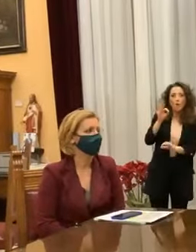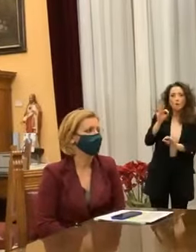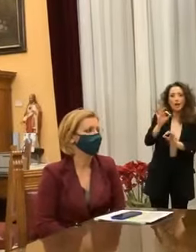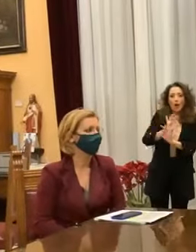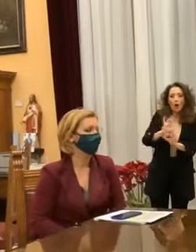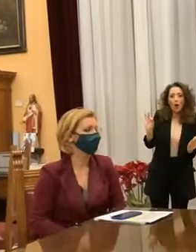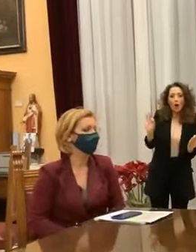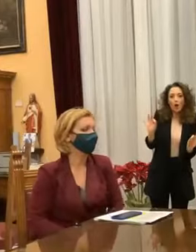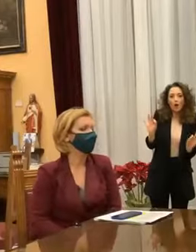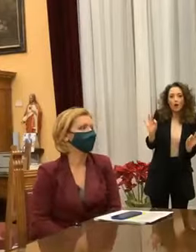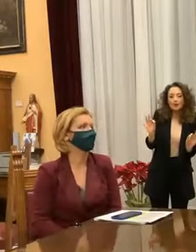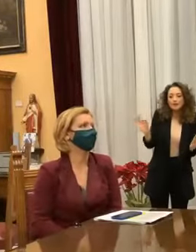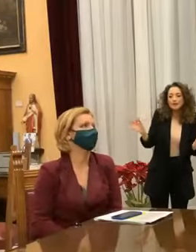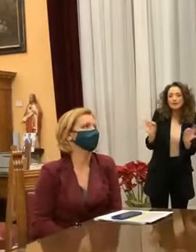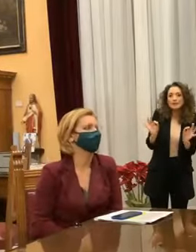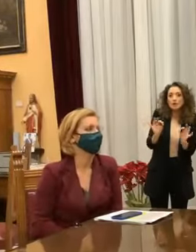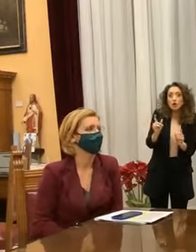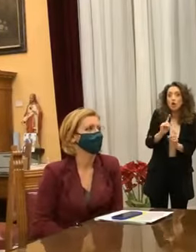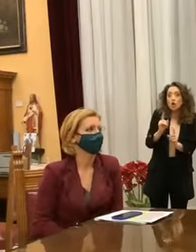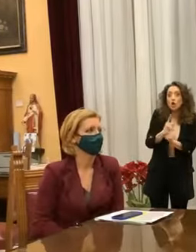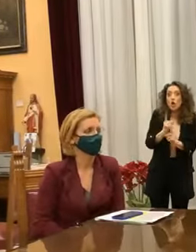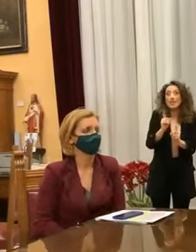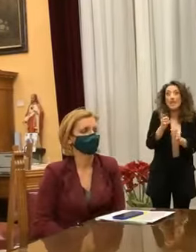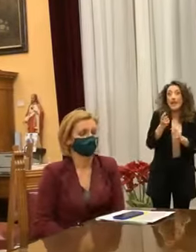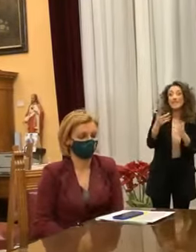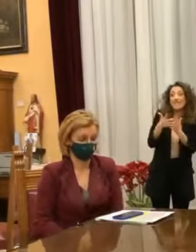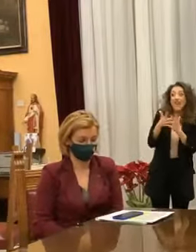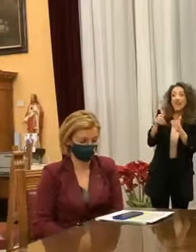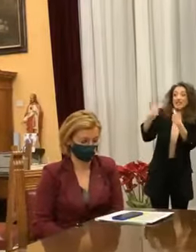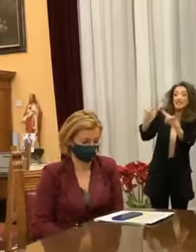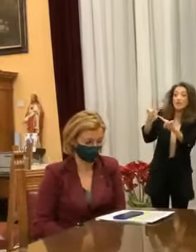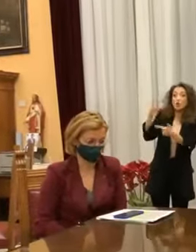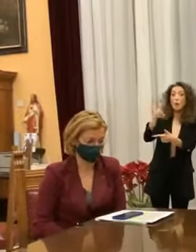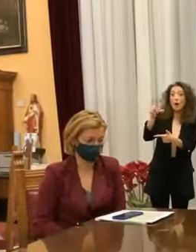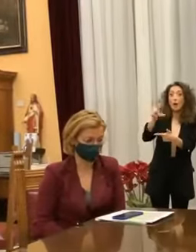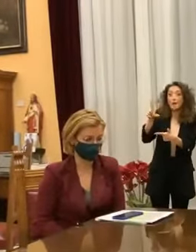non bisognava far seccare Paoletto la paglia perché poi parlava,